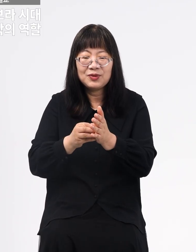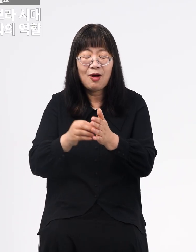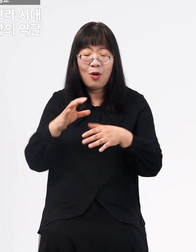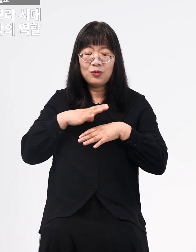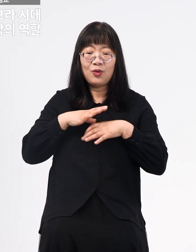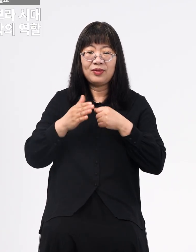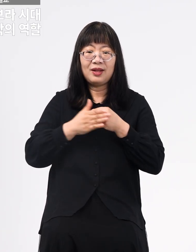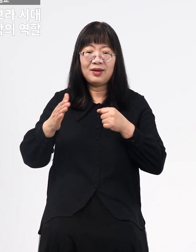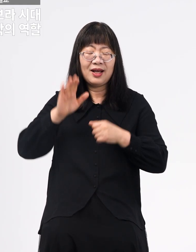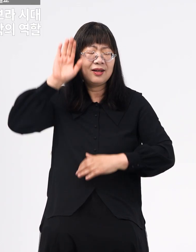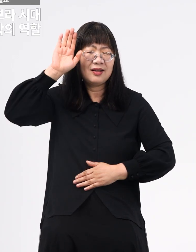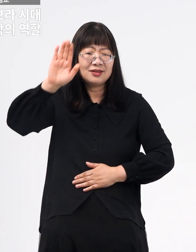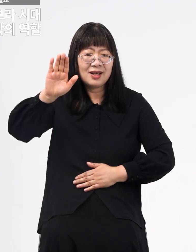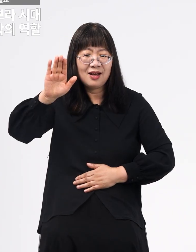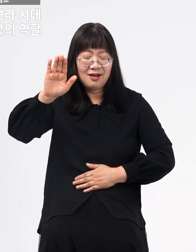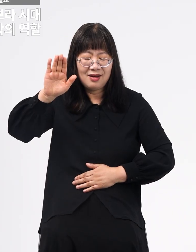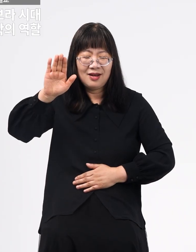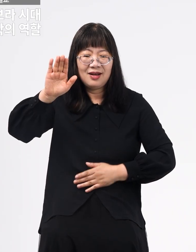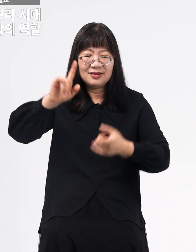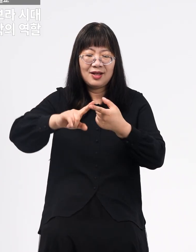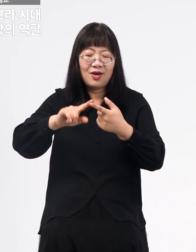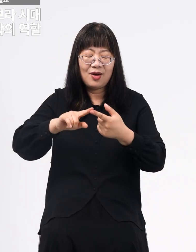자기 미래에 대한 불안을 가지고